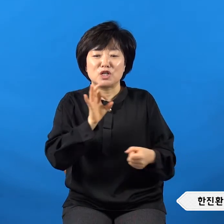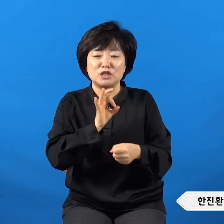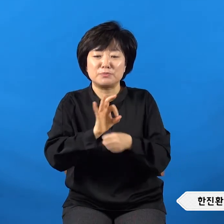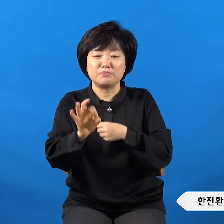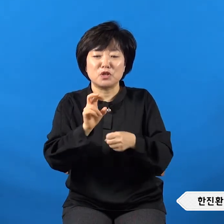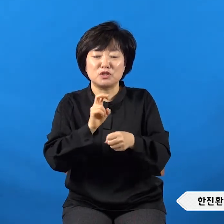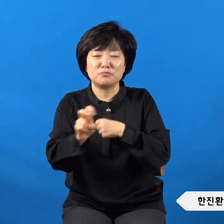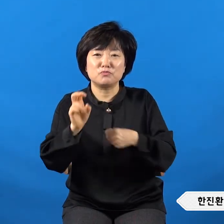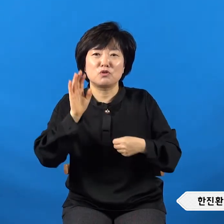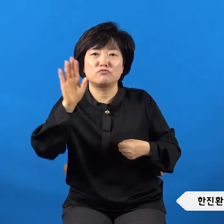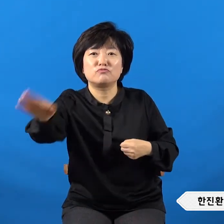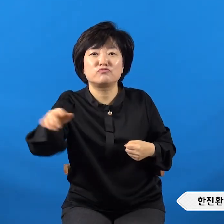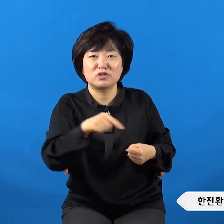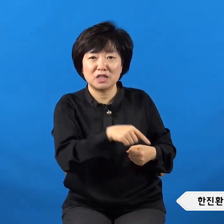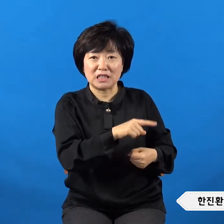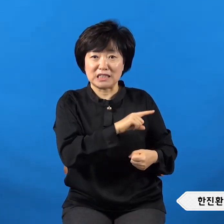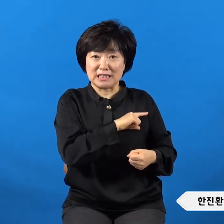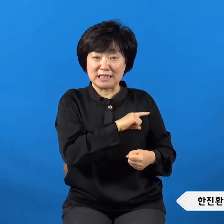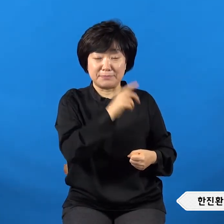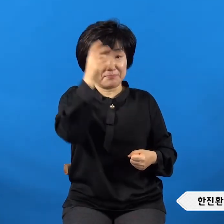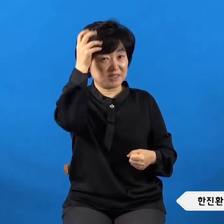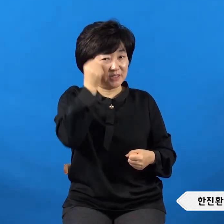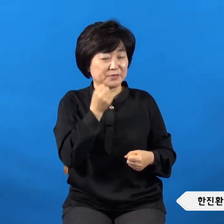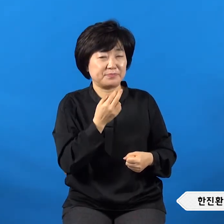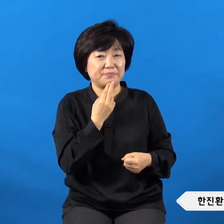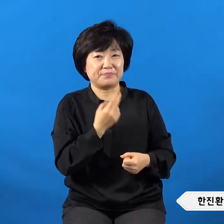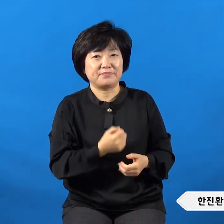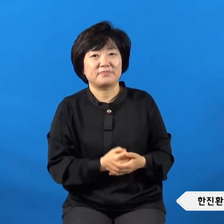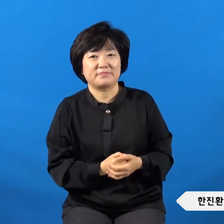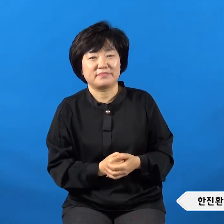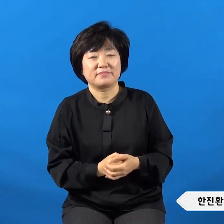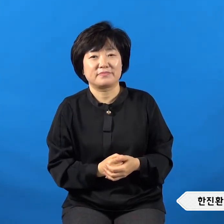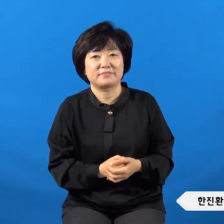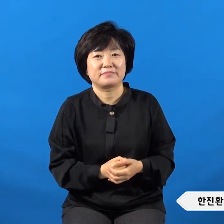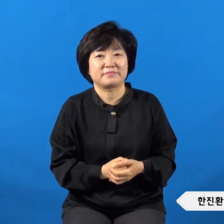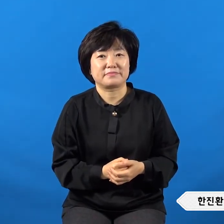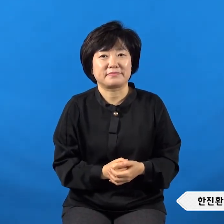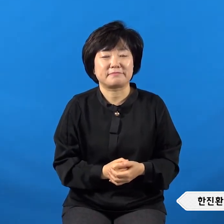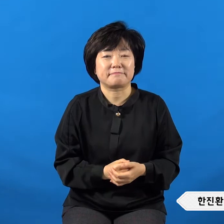20년 지나면 내 이름 석자도 기억하는 사람 아무도 없습니다.